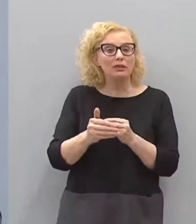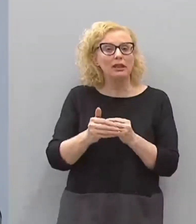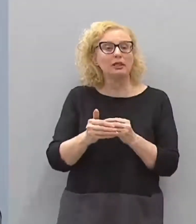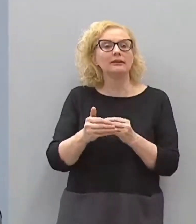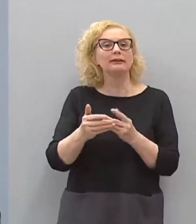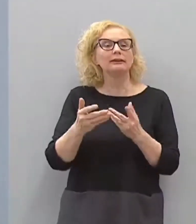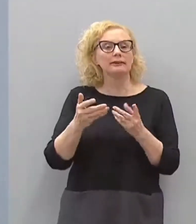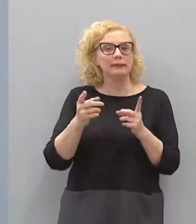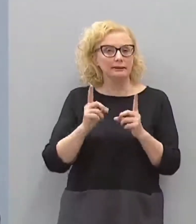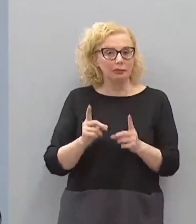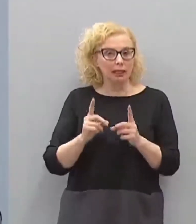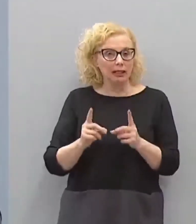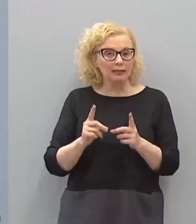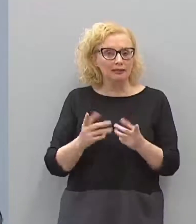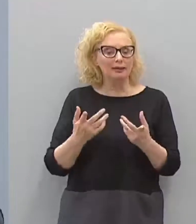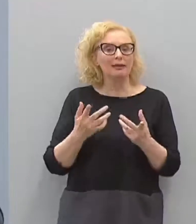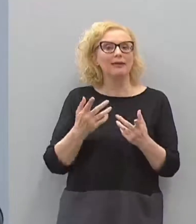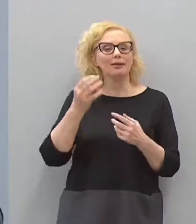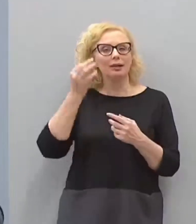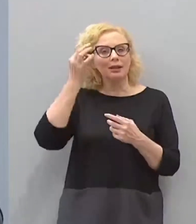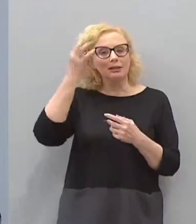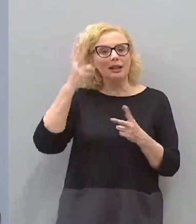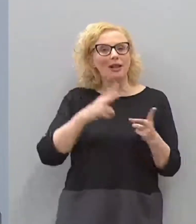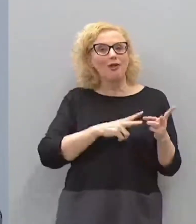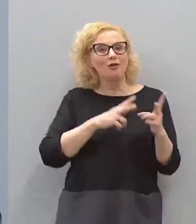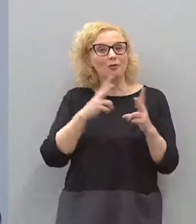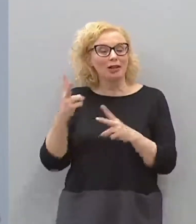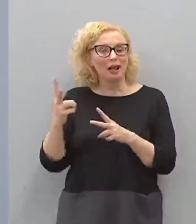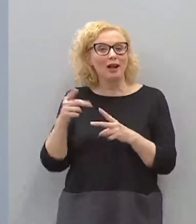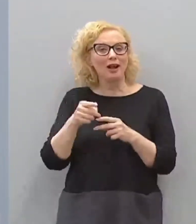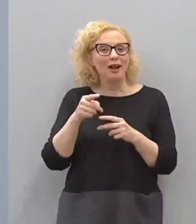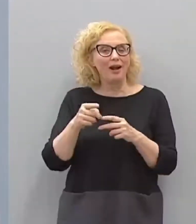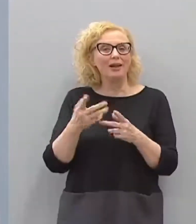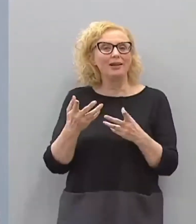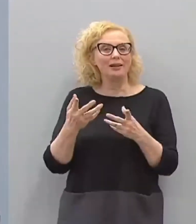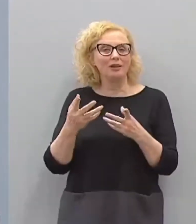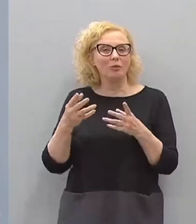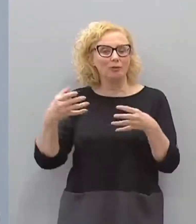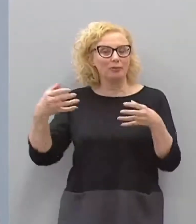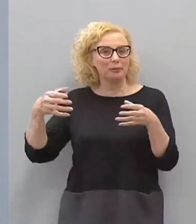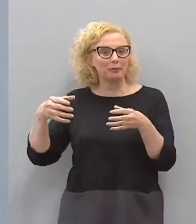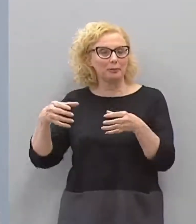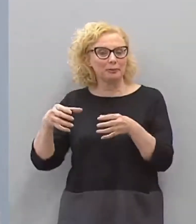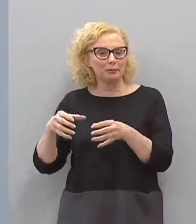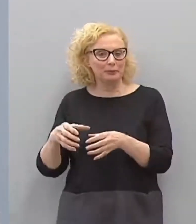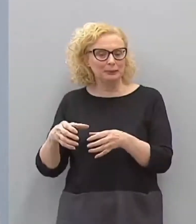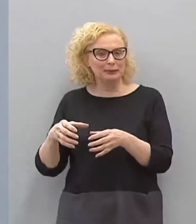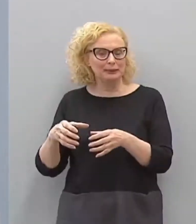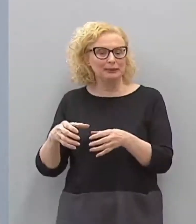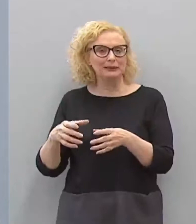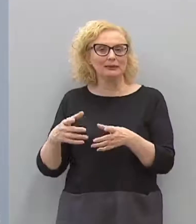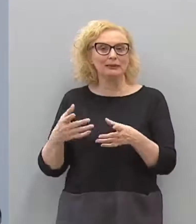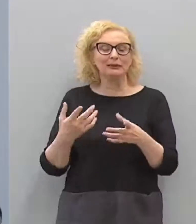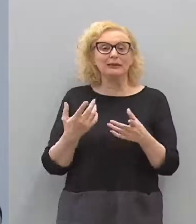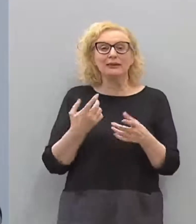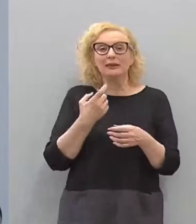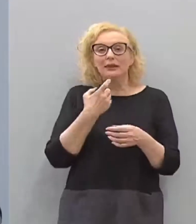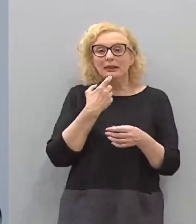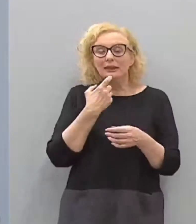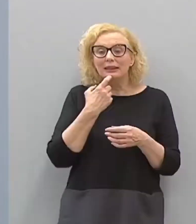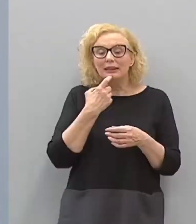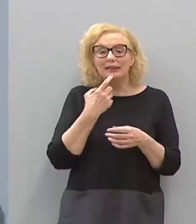i nostri ospedali si svuotano per fare questo occorre che coloro che sono in gran parte i fruitori delle